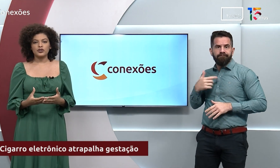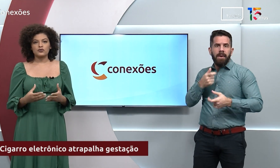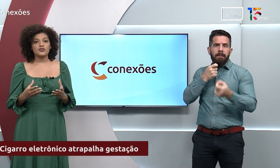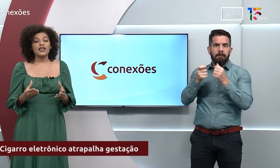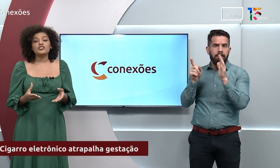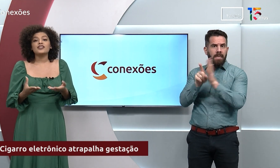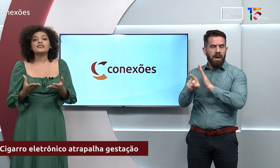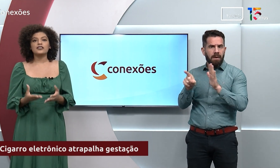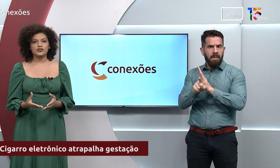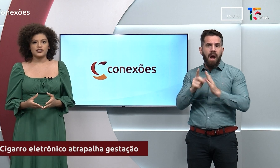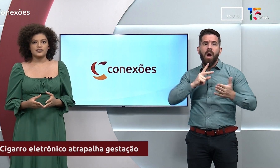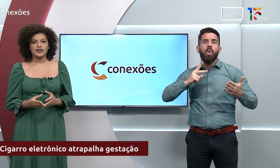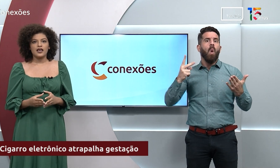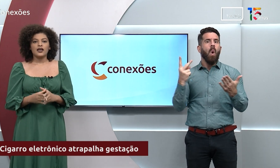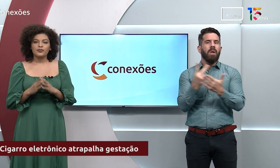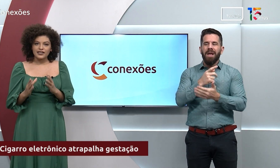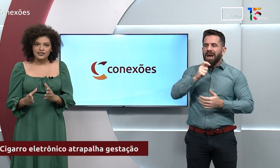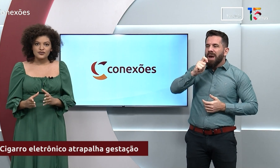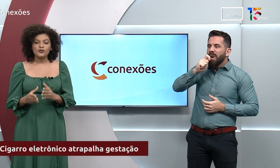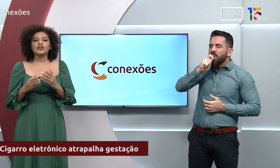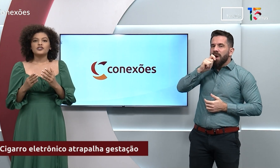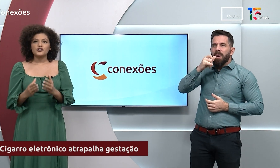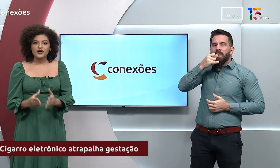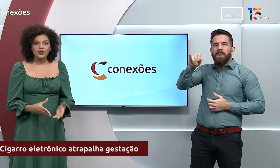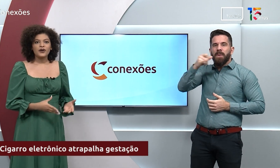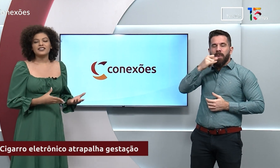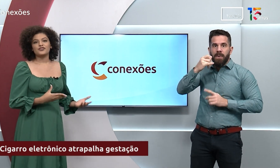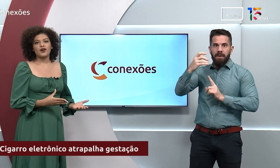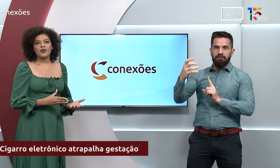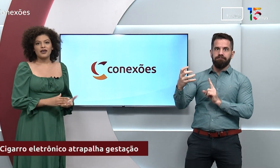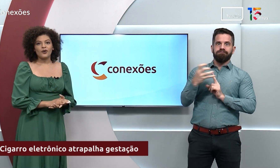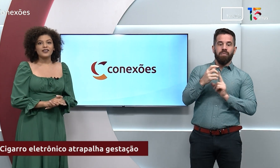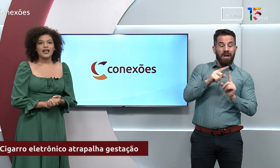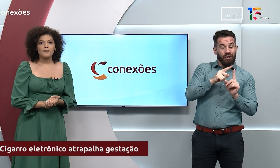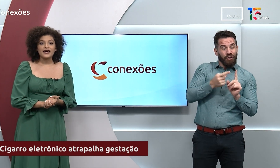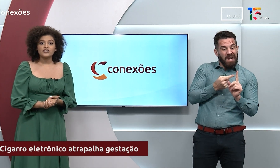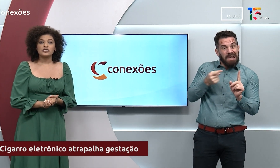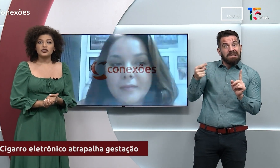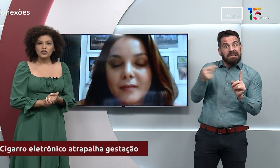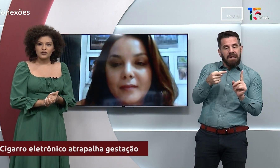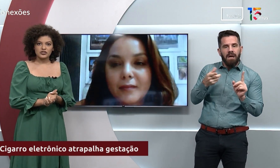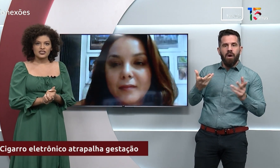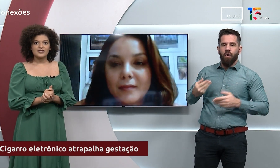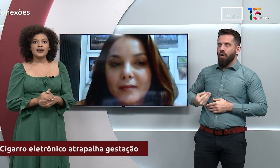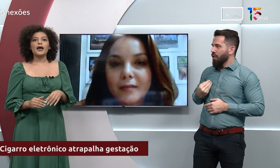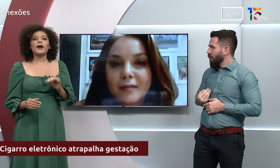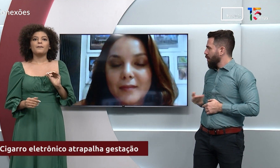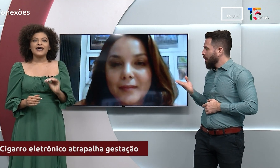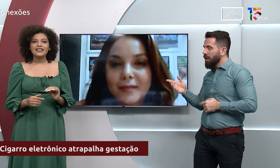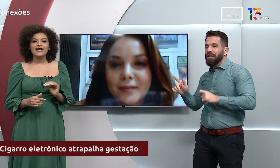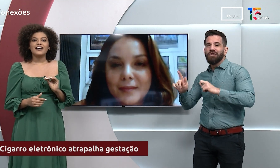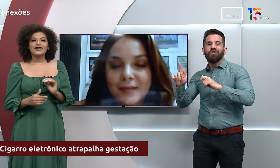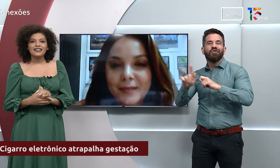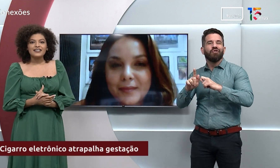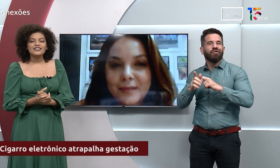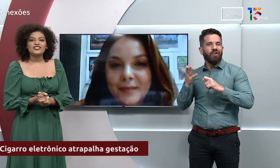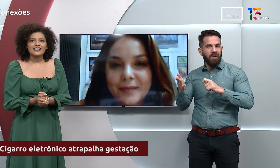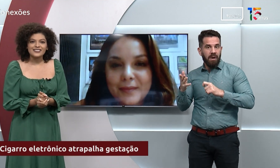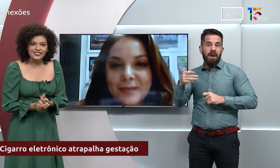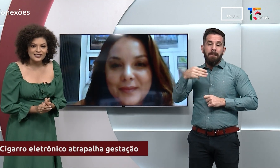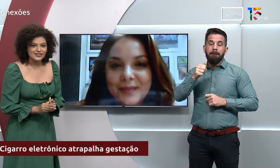Seguindo, o Brasil proibiu a venda de cigarros eletrônicos há um bom tempo. Só que muitos casos graves não param de surgir